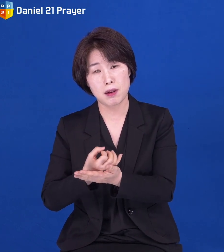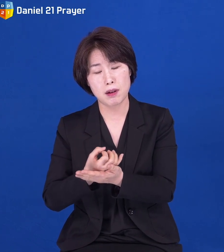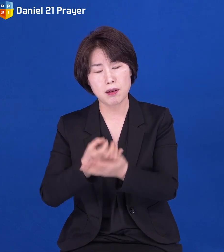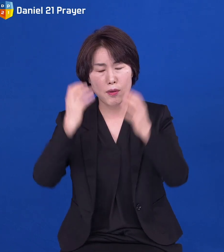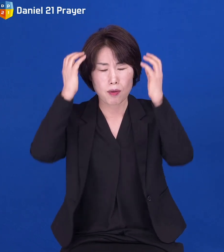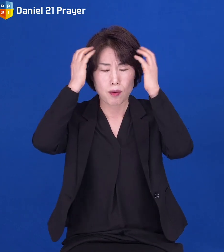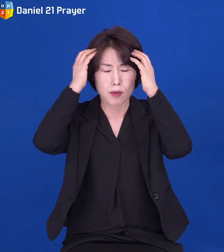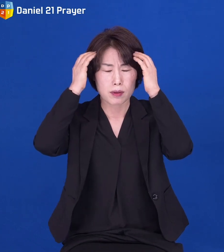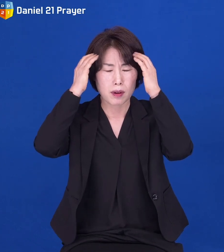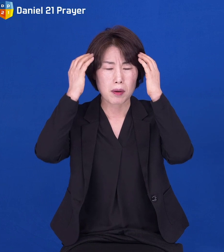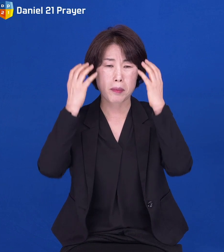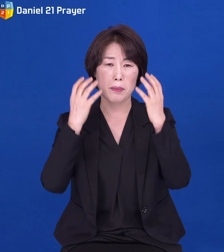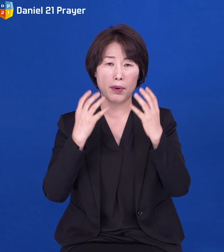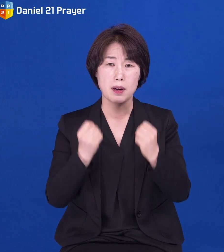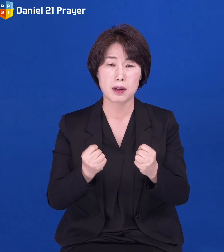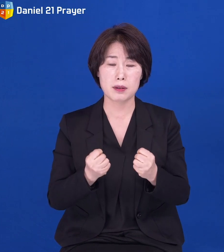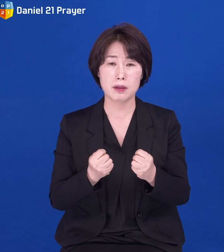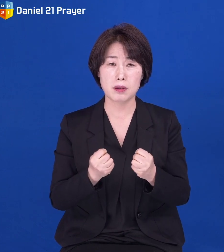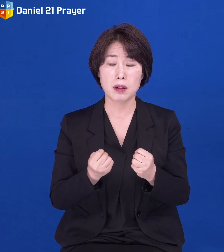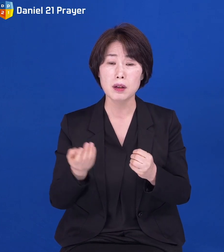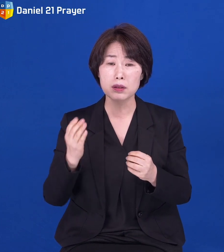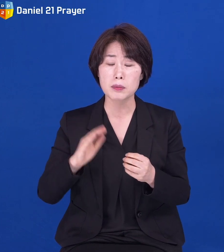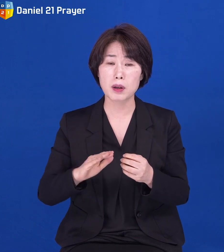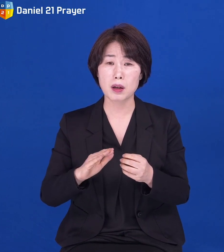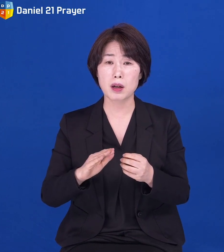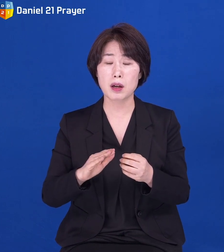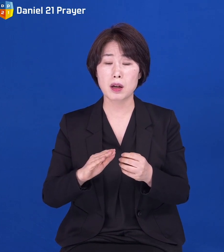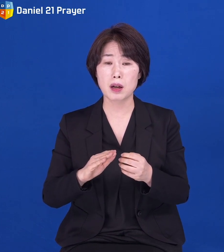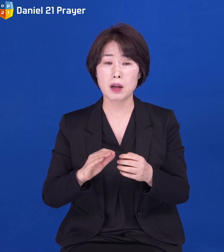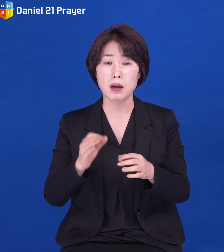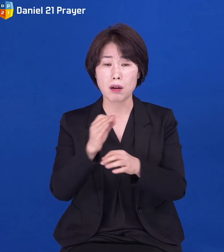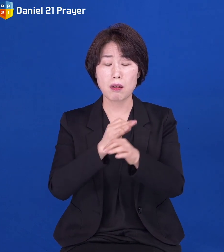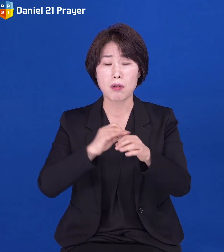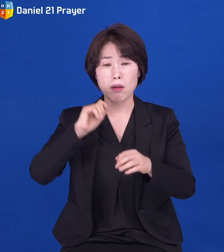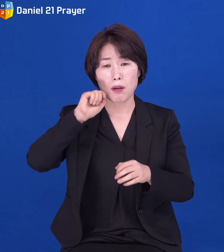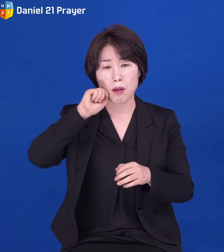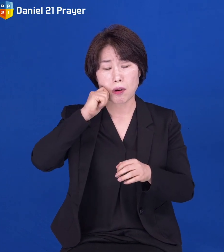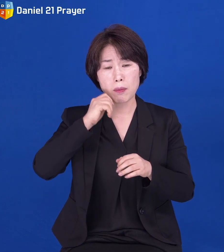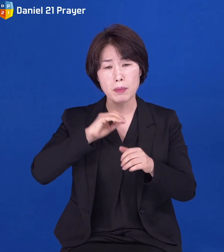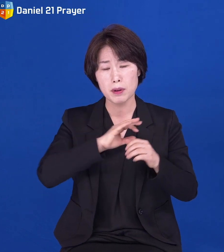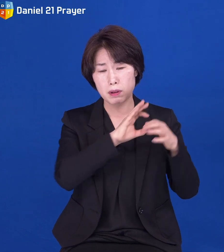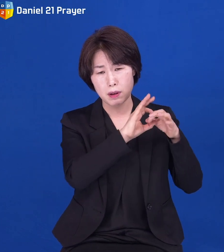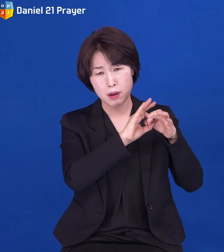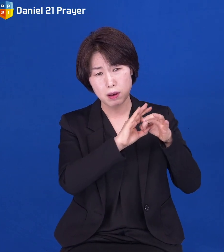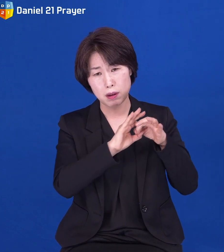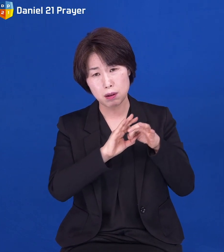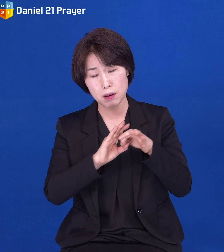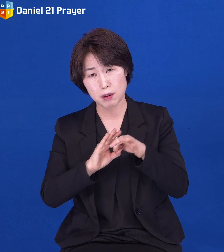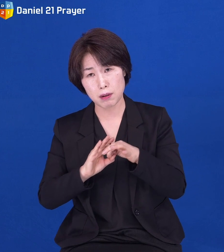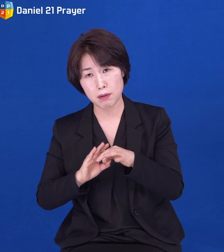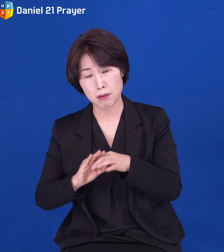하셨거든요. 근데도 형편이 나아지질 않는 거예요. 너무 나아지가 않아가지고 항상